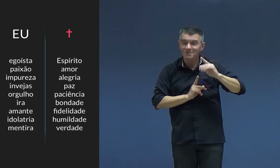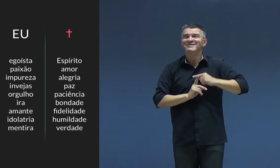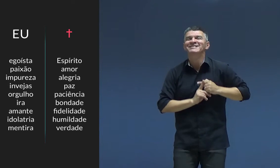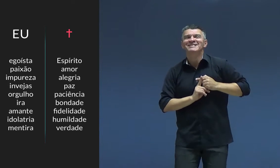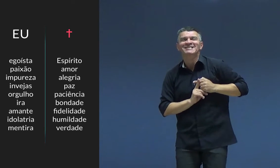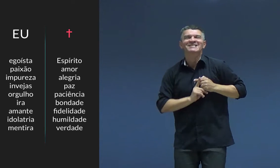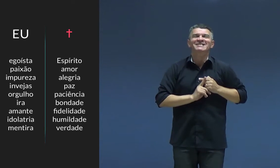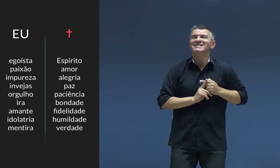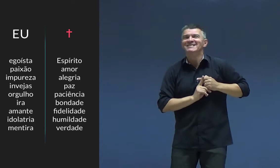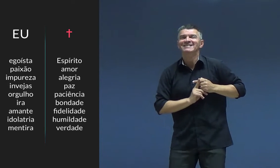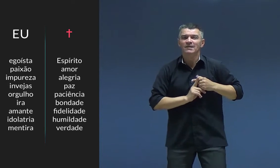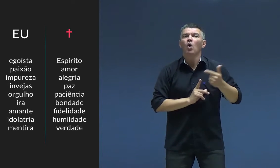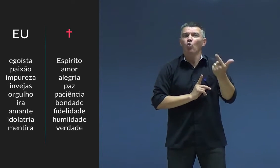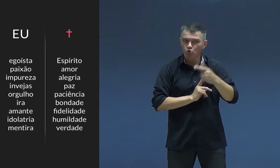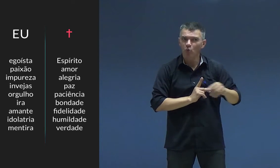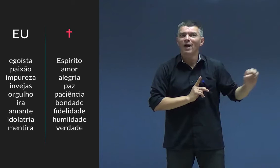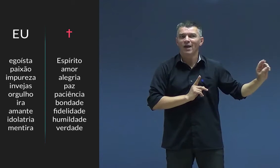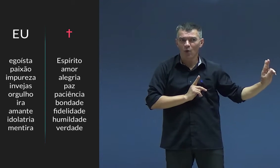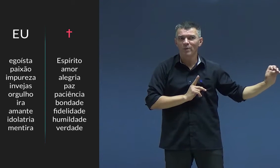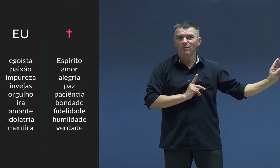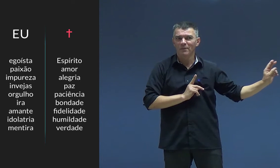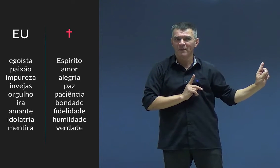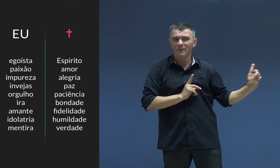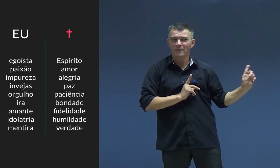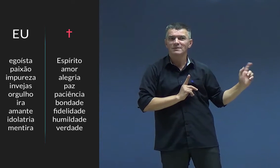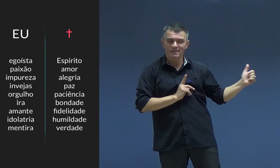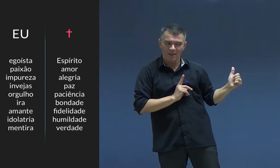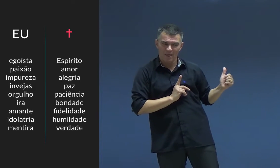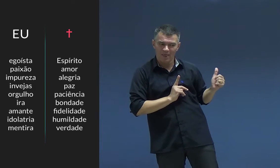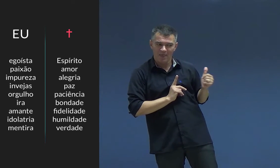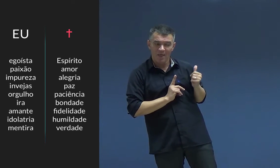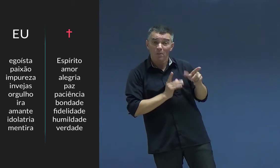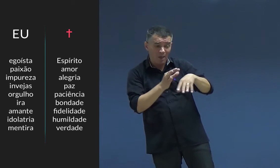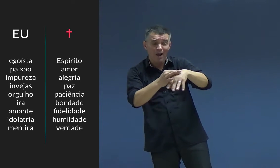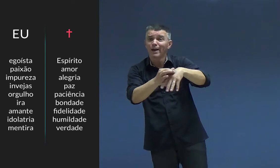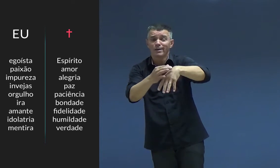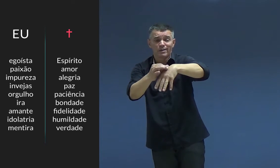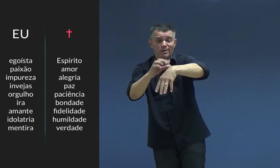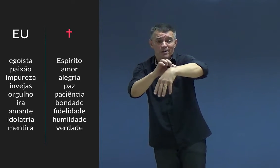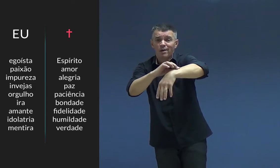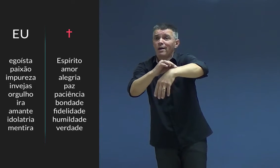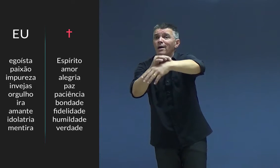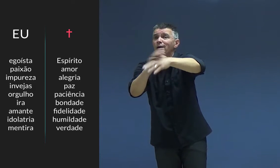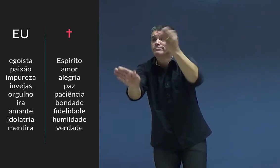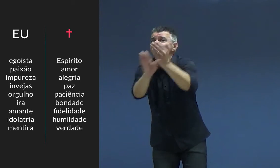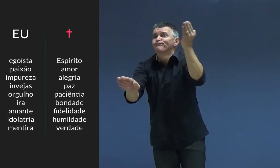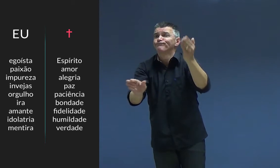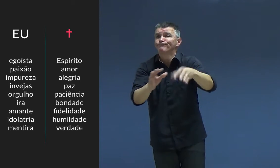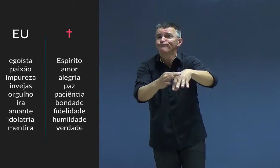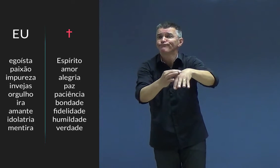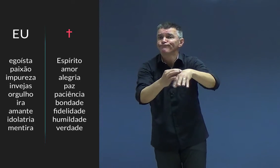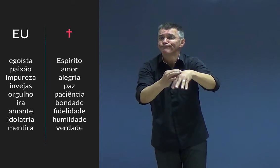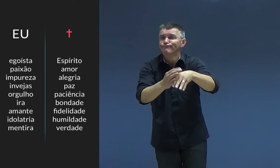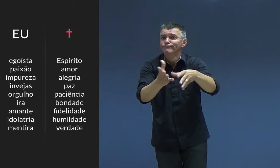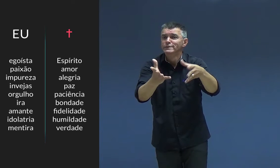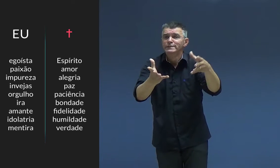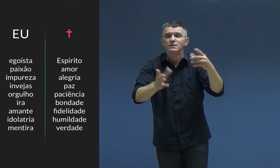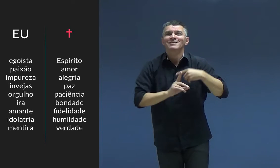Né? E você tá lá. Mas o eu parece que vai vindo pertinho, né? Porque é carne, né? Ele